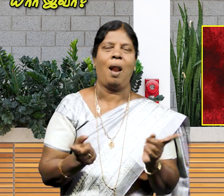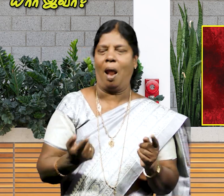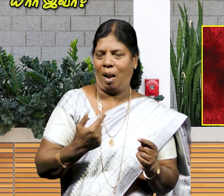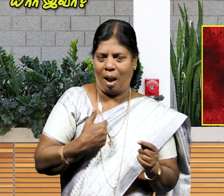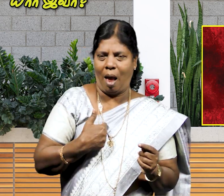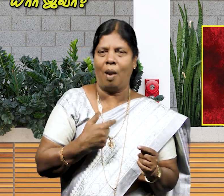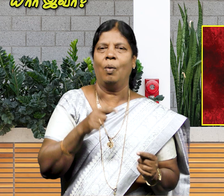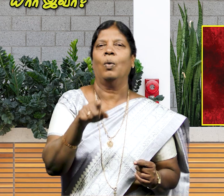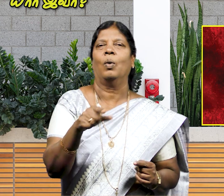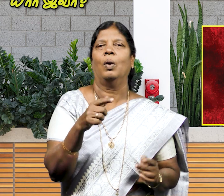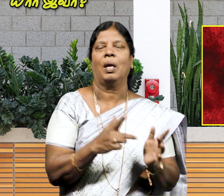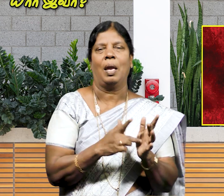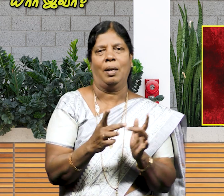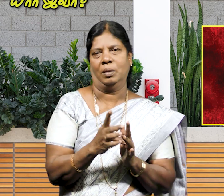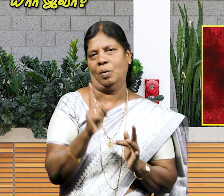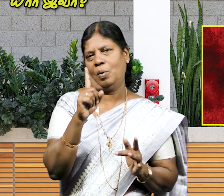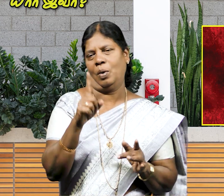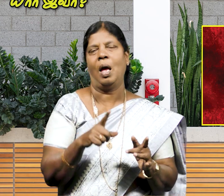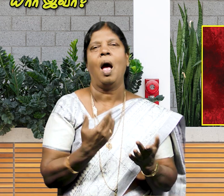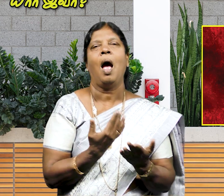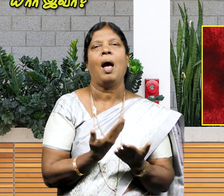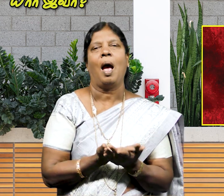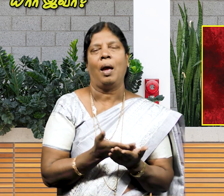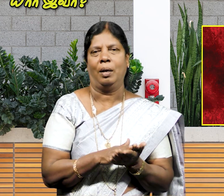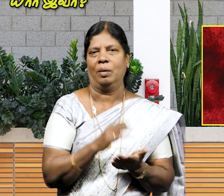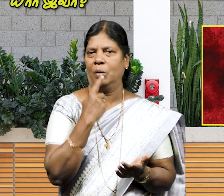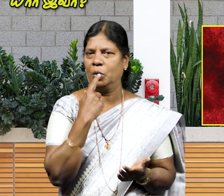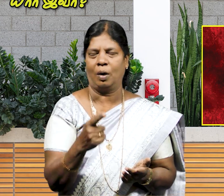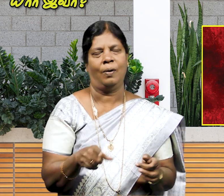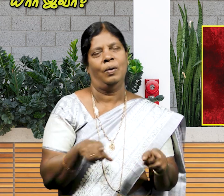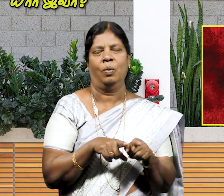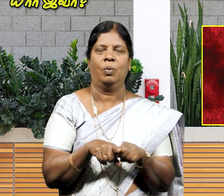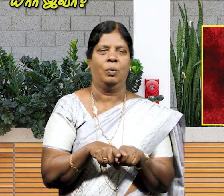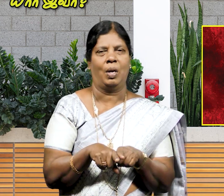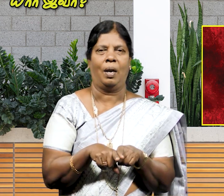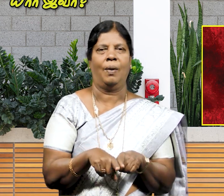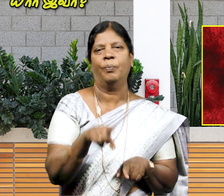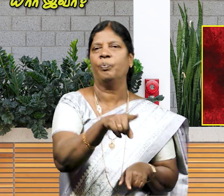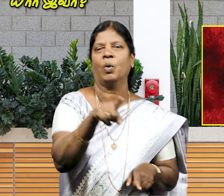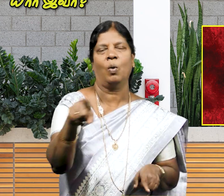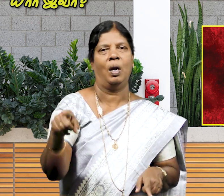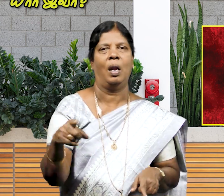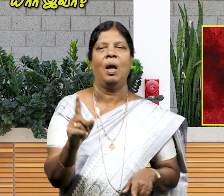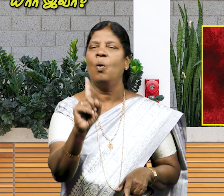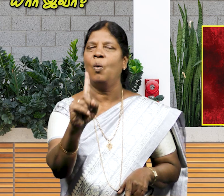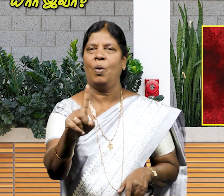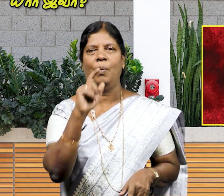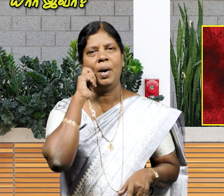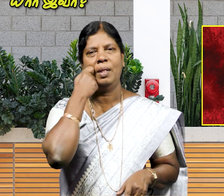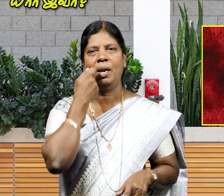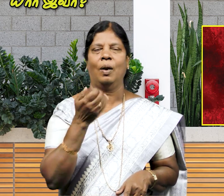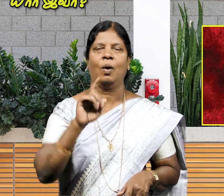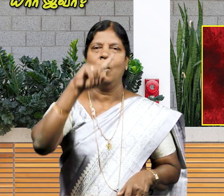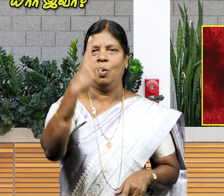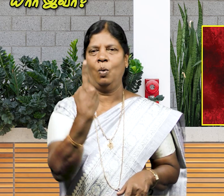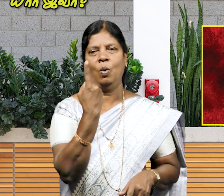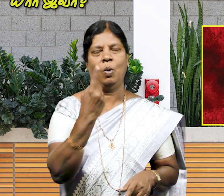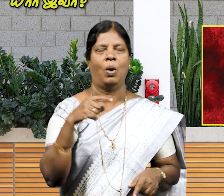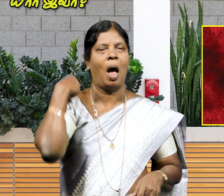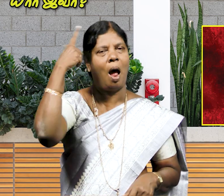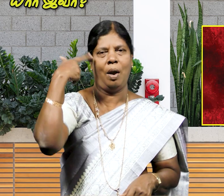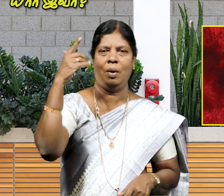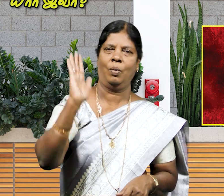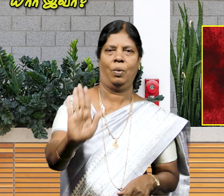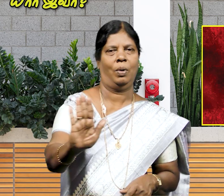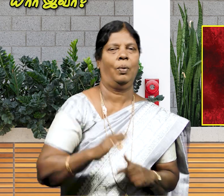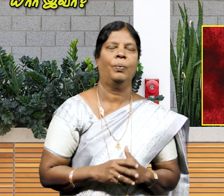இப்ப நான் உங்களுக்கு ஒரு சம்பவத்தை, நான் கருத்தை சொல்கிறேன். உங்களில் ஒரு மனுஷனுக்கு 100 ஆடுகள்